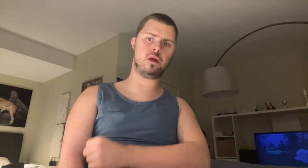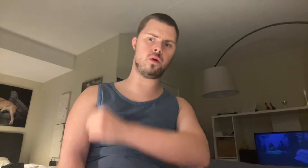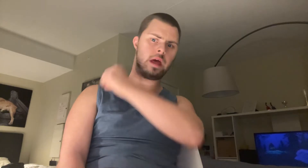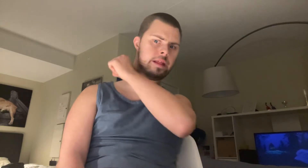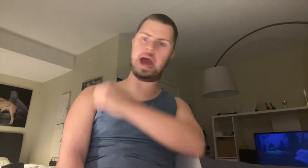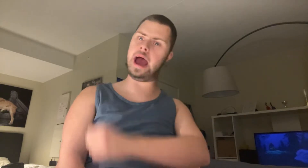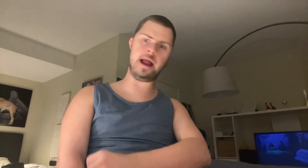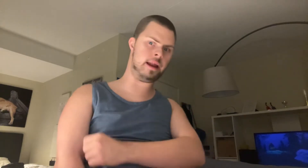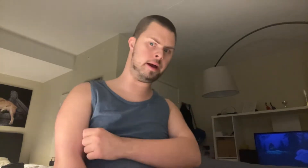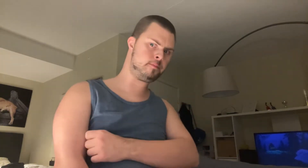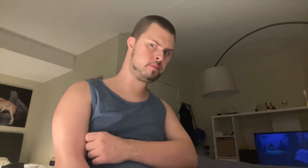10 000 eller